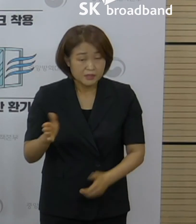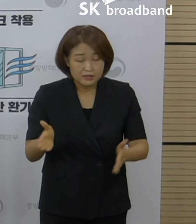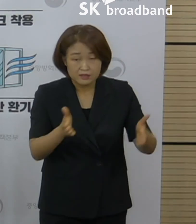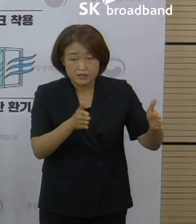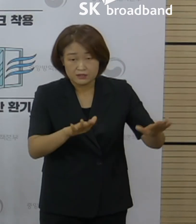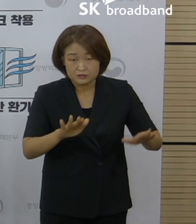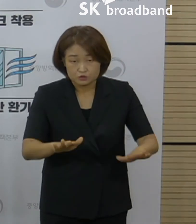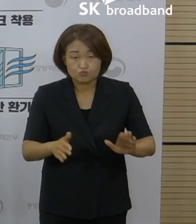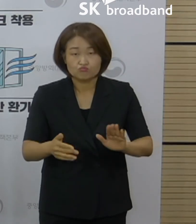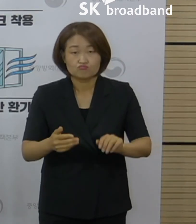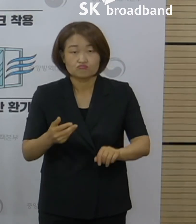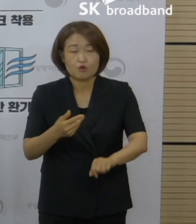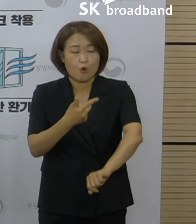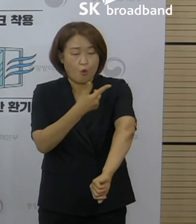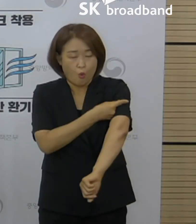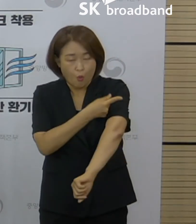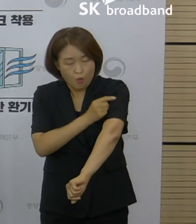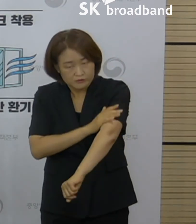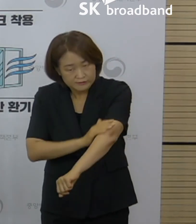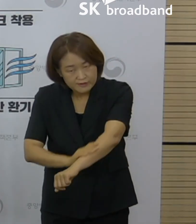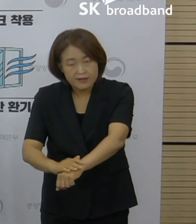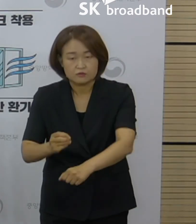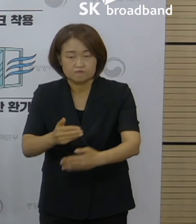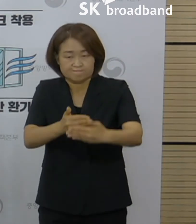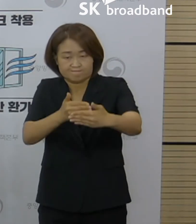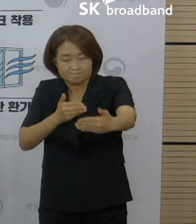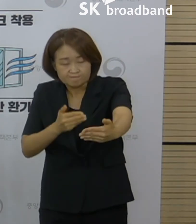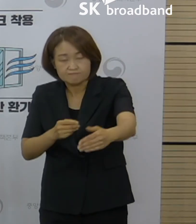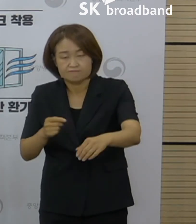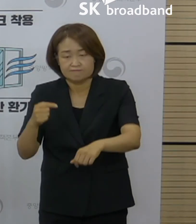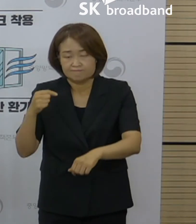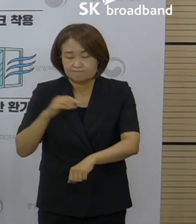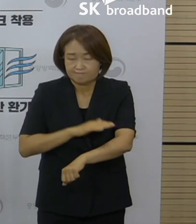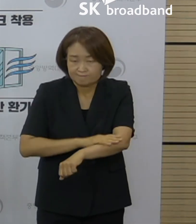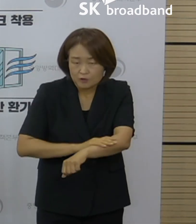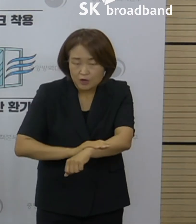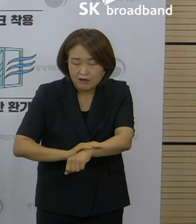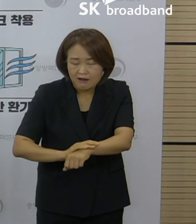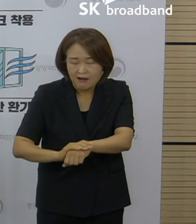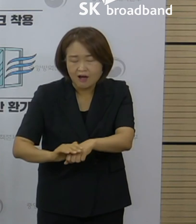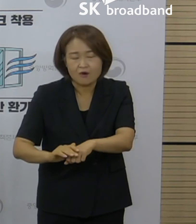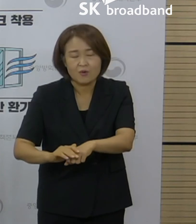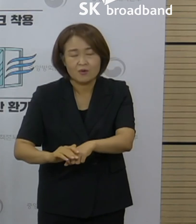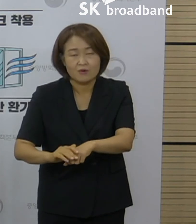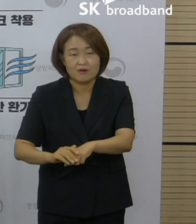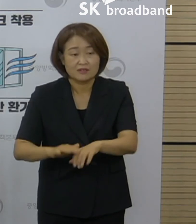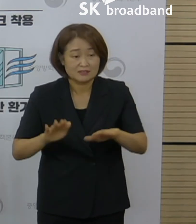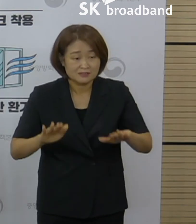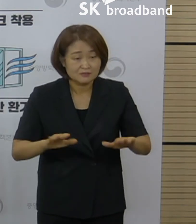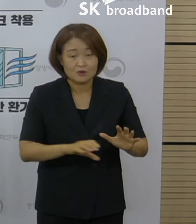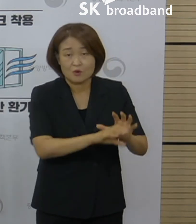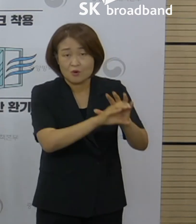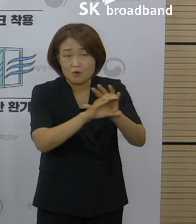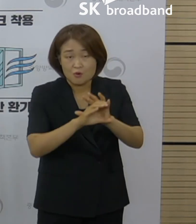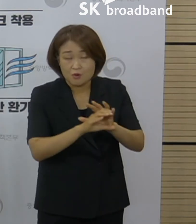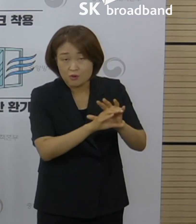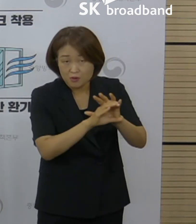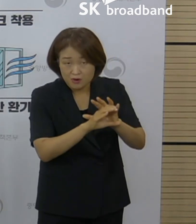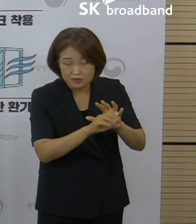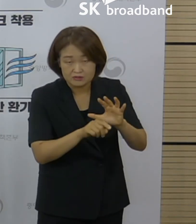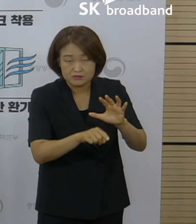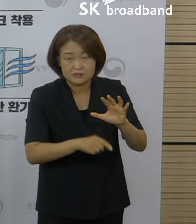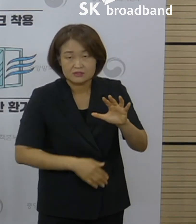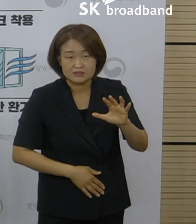또 거리 두기를 철저하게 지키면서 시간이 지나면 지날수록 코로나19도 기존의